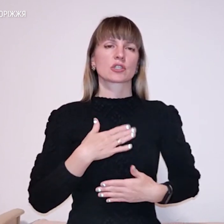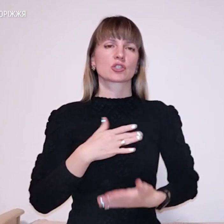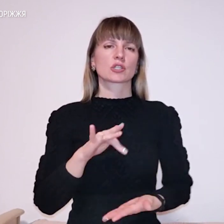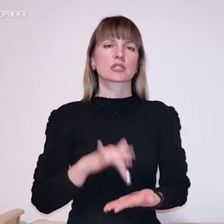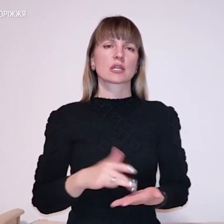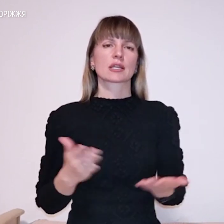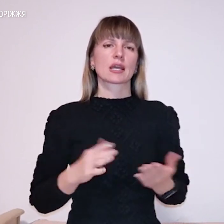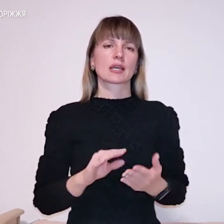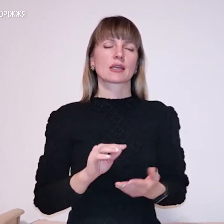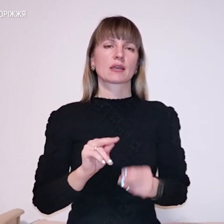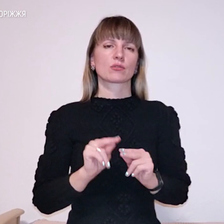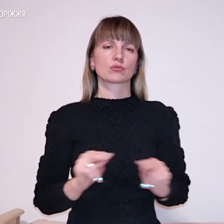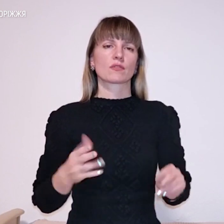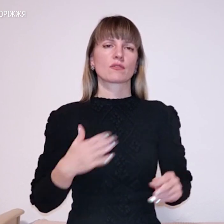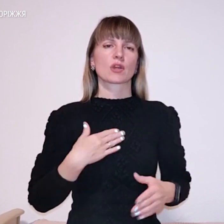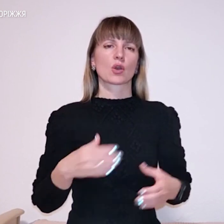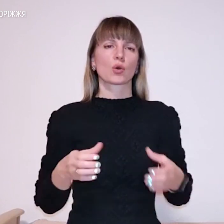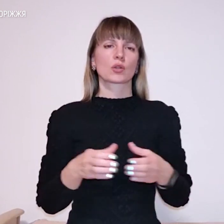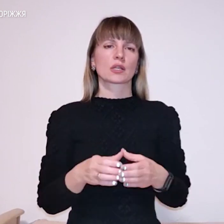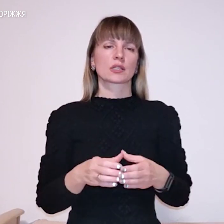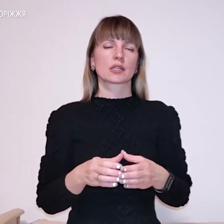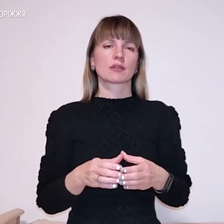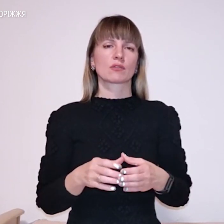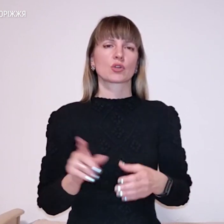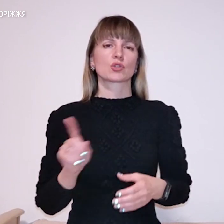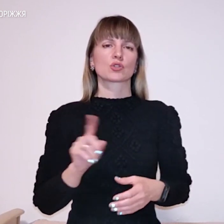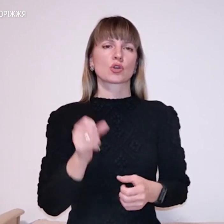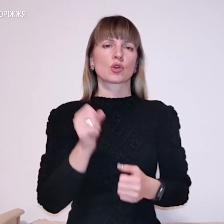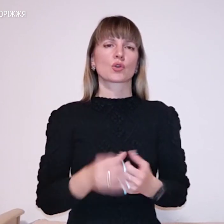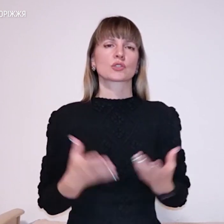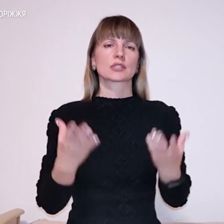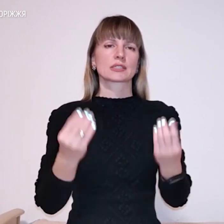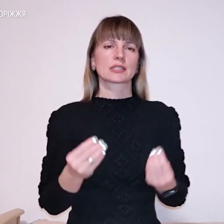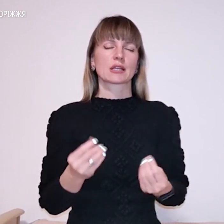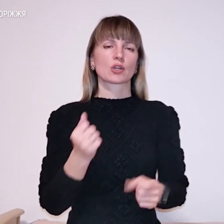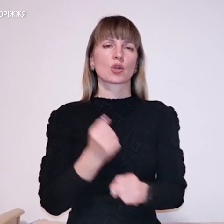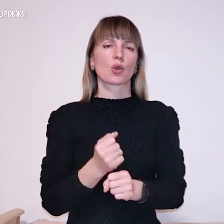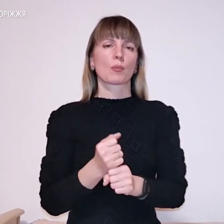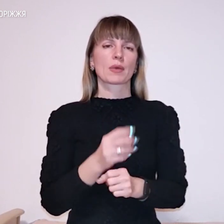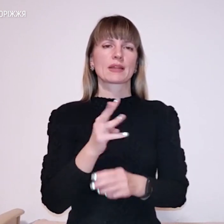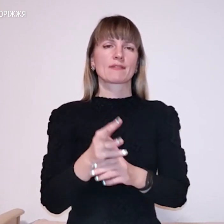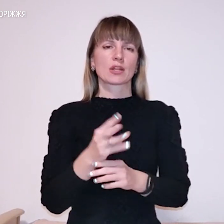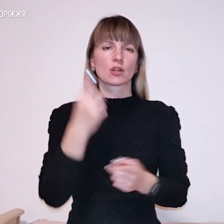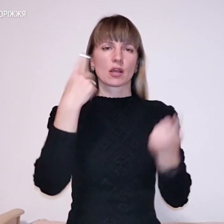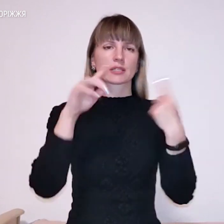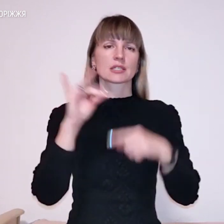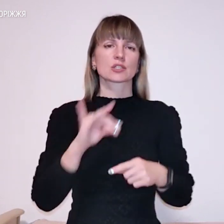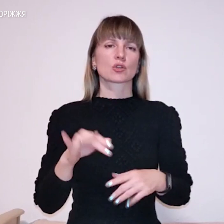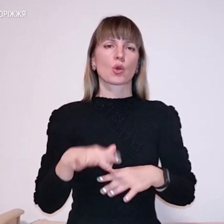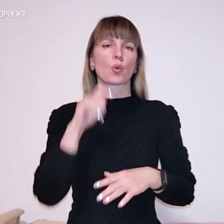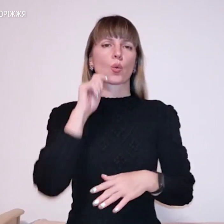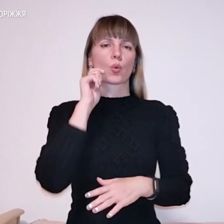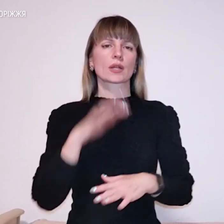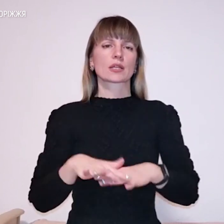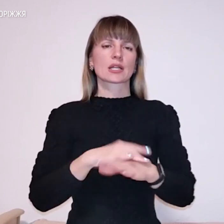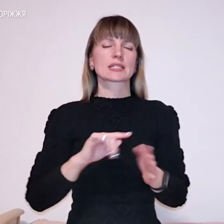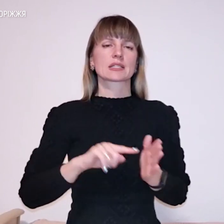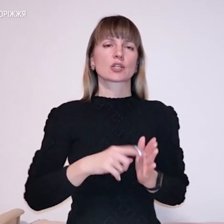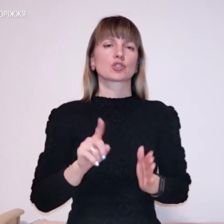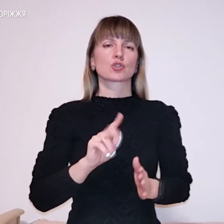які викладають у нас в колективі, щоденно знімати казочки українські народні, з метою, щоб діти